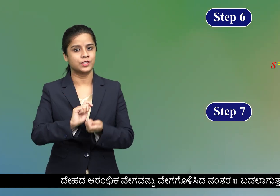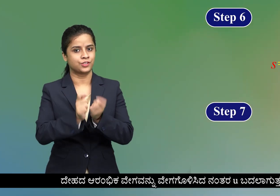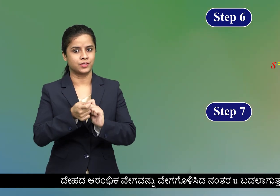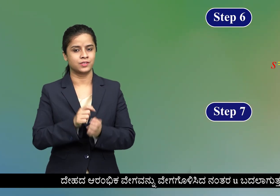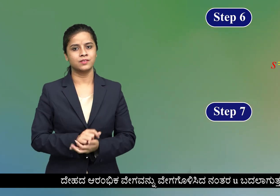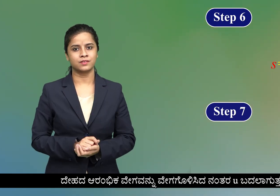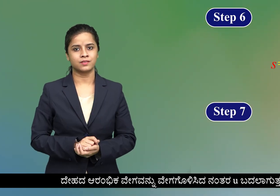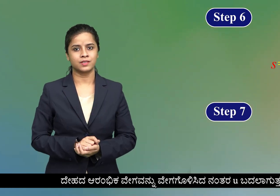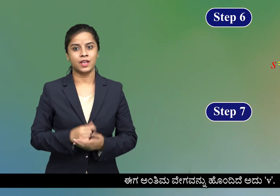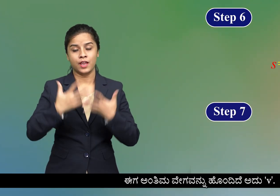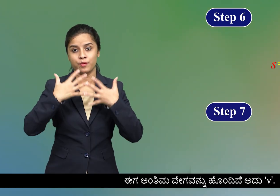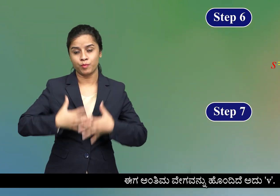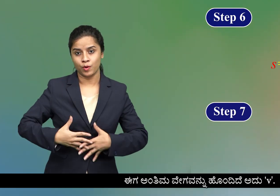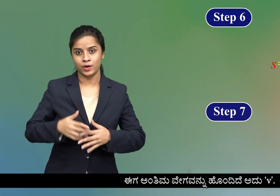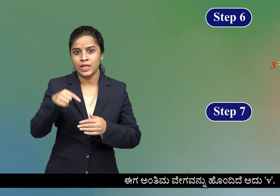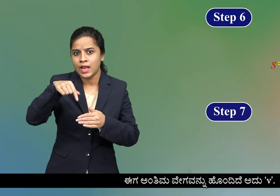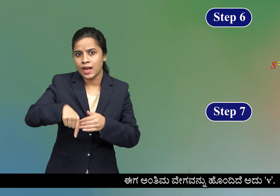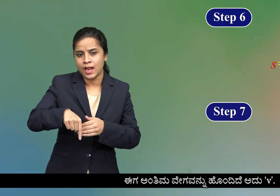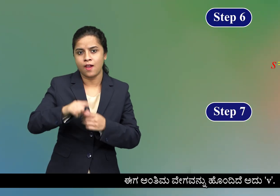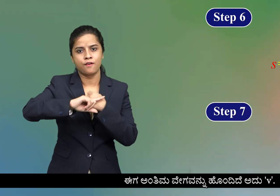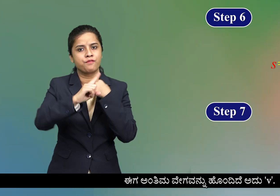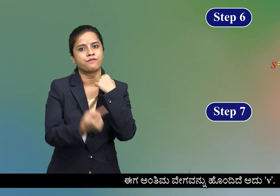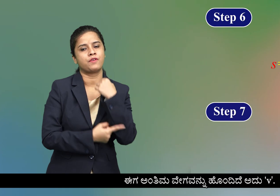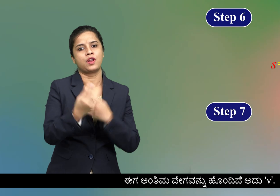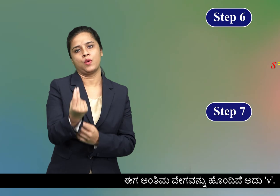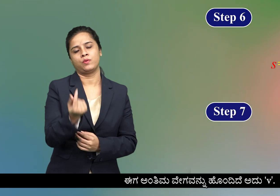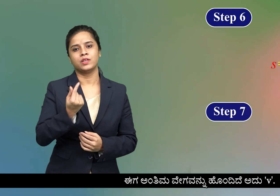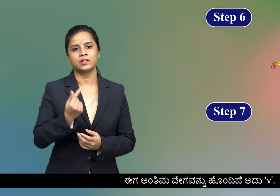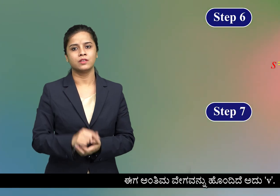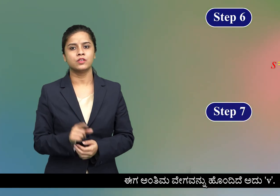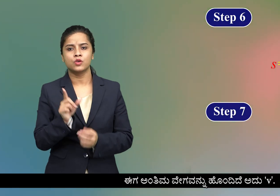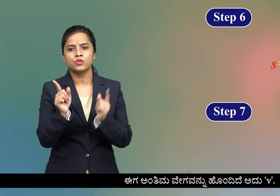ಮತ್ತು ದೇಹವು ಈಗ ಅಂತಿಮ ವೇಗವನ್ನ ಹೊಂದಿದೆ, ಅದು v ಎಂದು ಕರೆಯಲಾಗುತ್ತೆ.